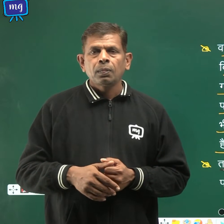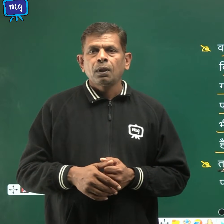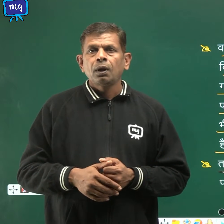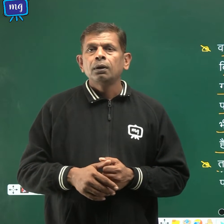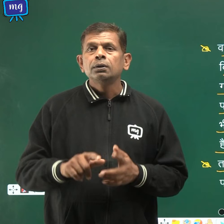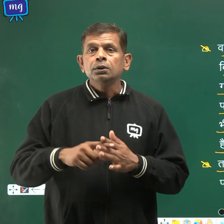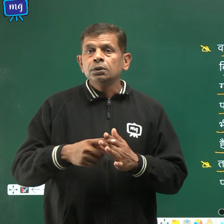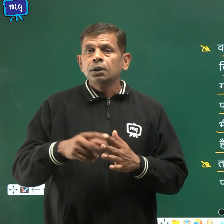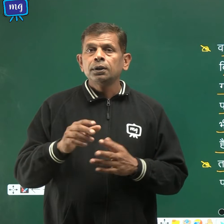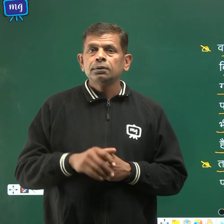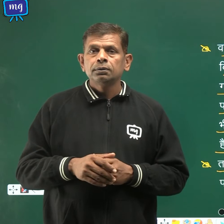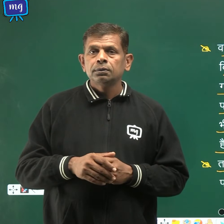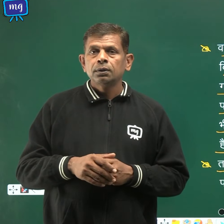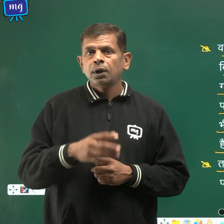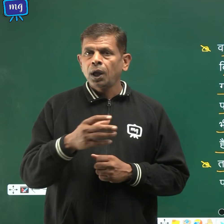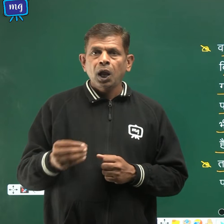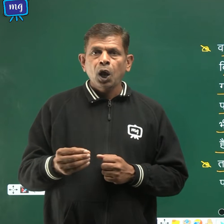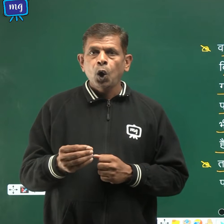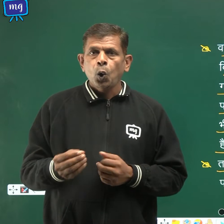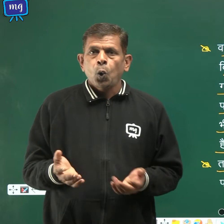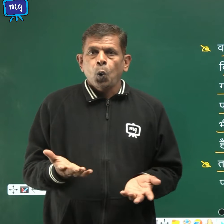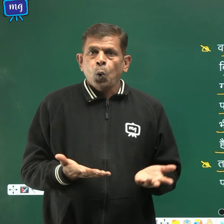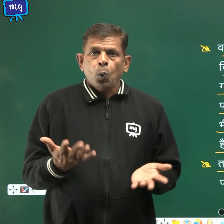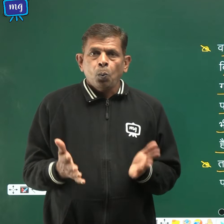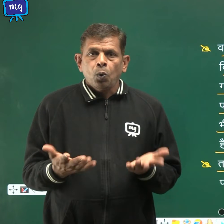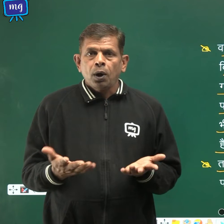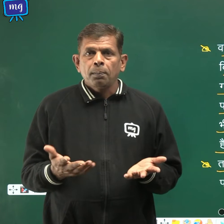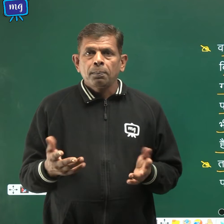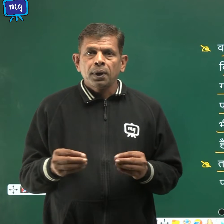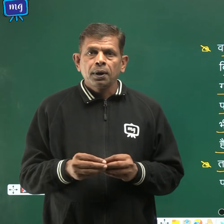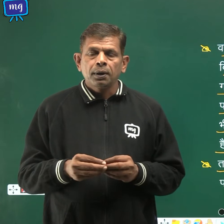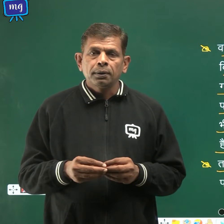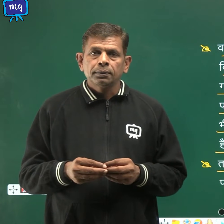तड़ित एवं भूकंप भी